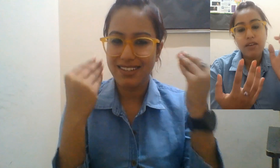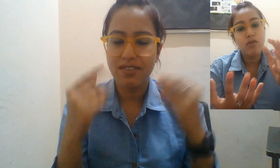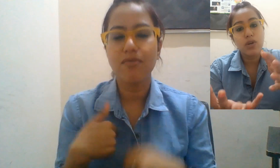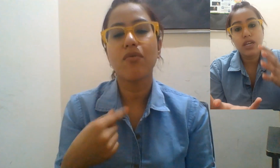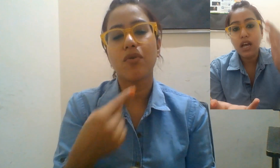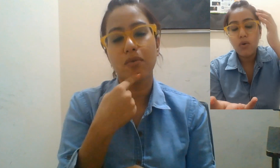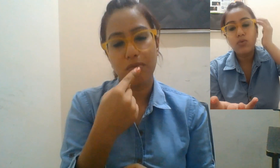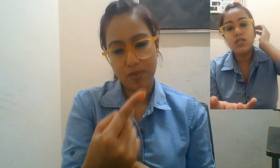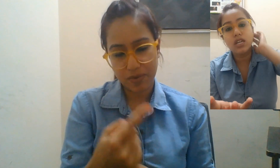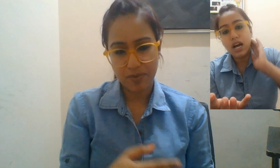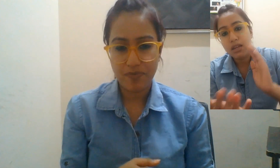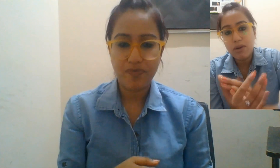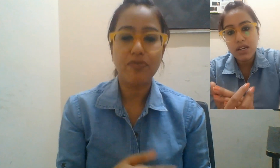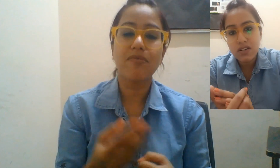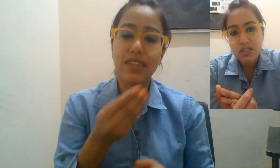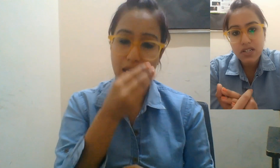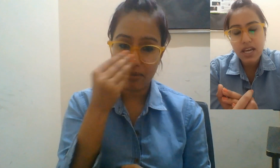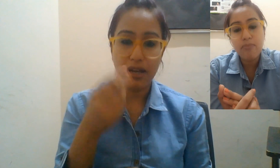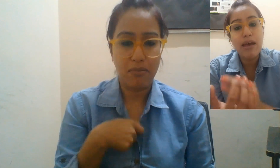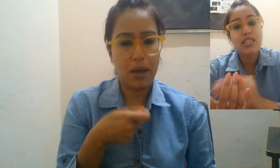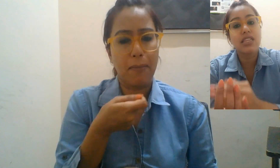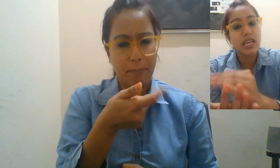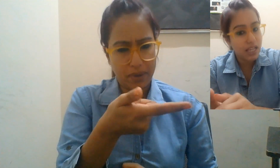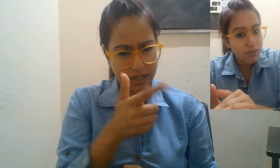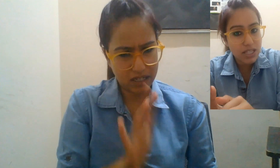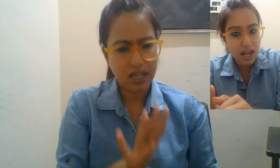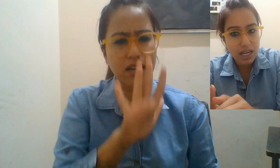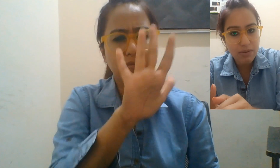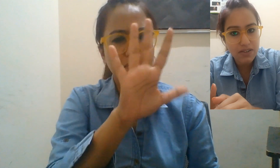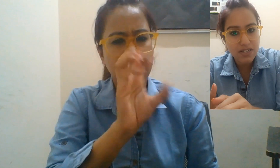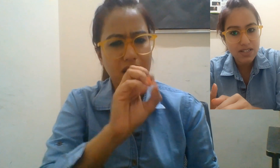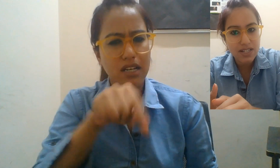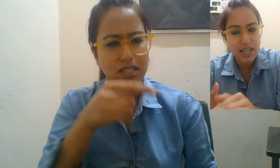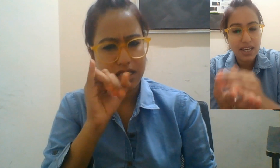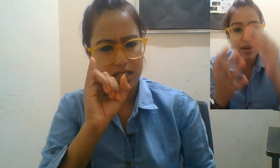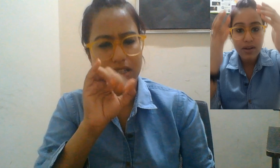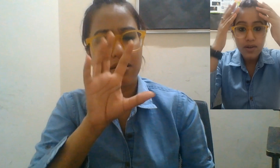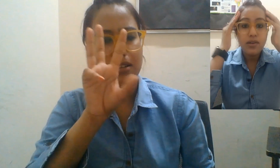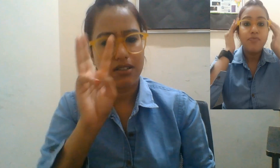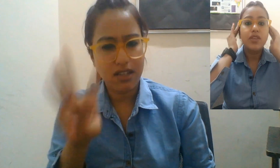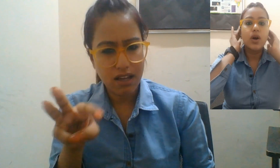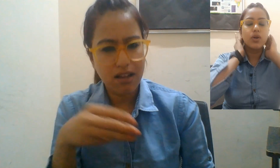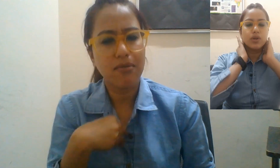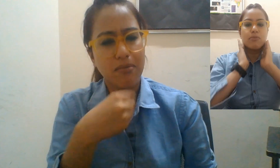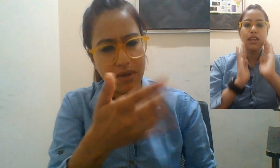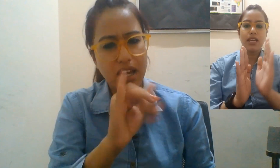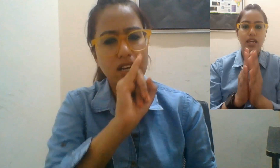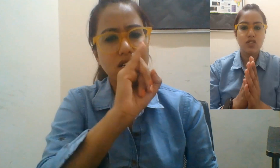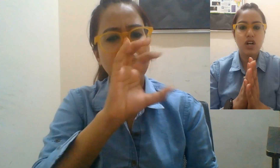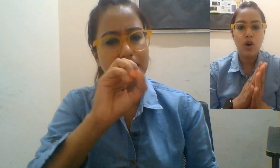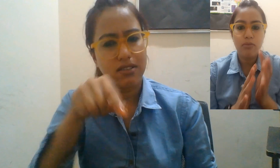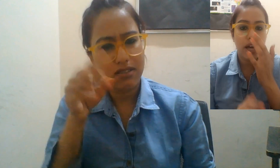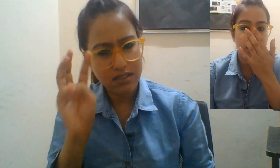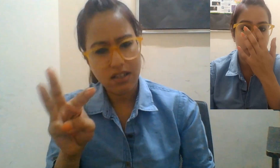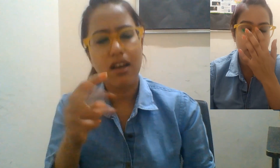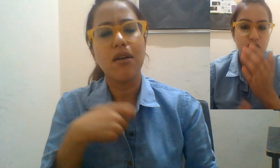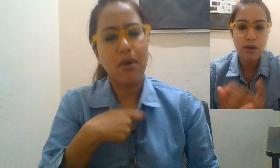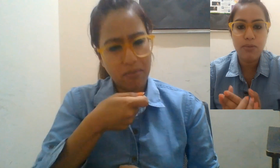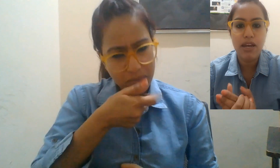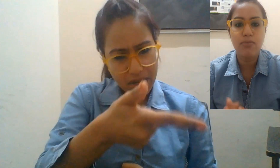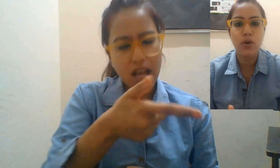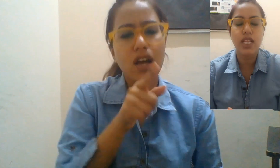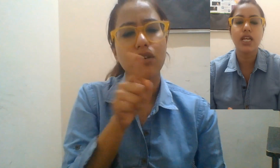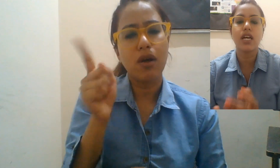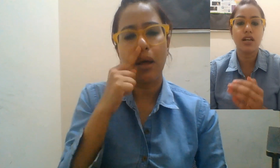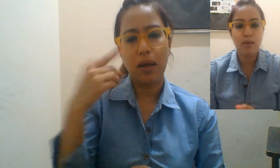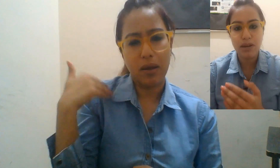भी हमारे हैं वो कि ना उनको सिखाने में इंटरेस्टेड है, पैसे दे के भी सिखाने में इंटरेस्टेड नहीं है। क्योंकि मैंने एक जगह और बात करी थी